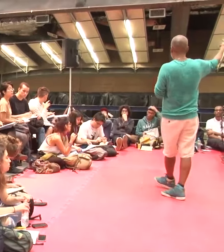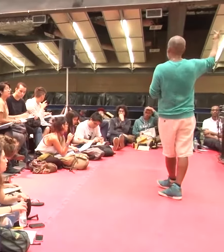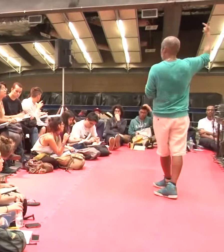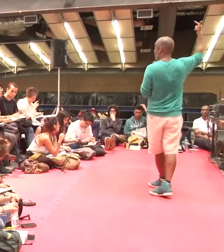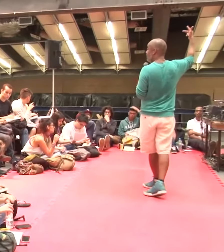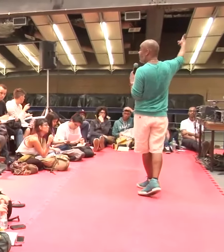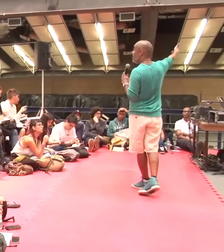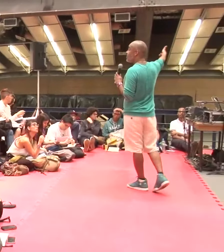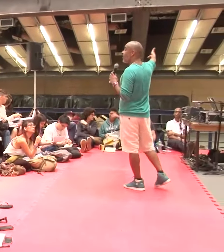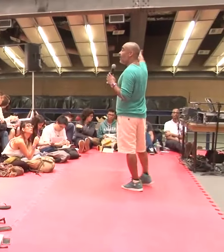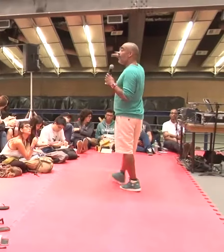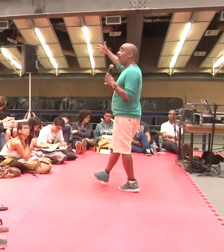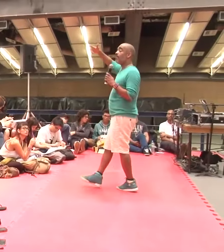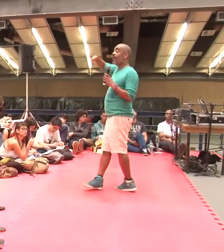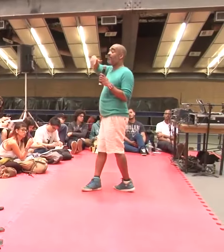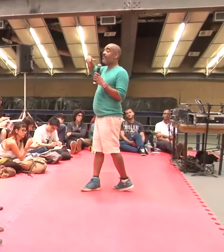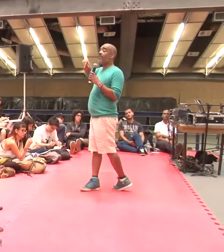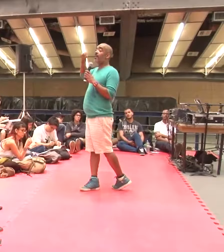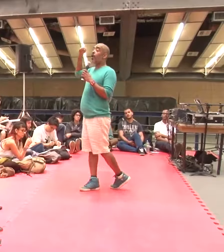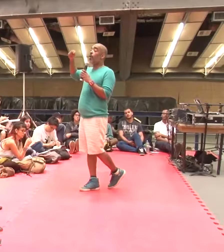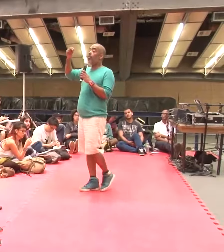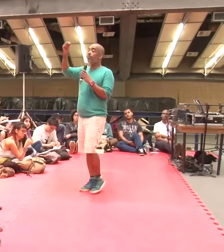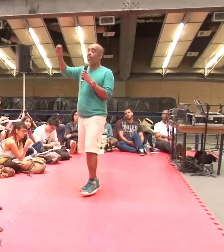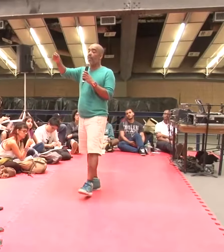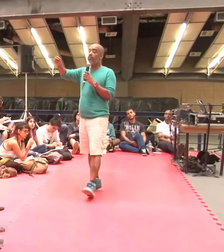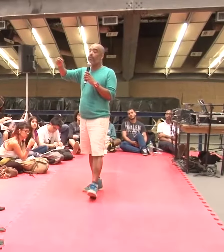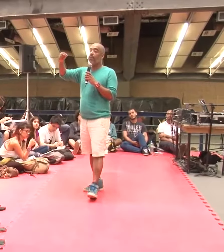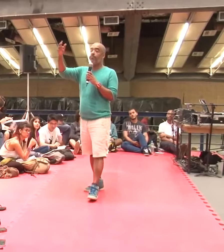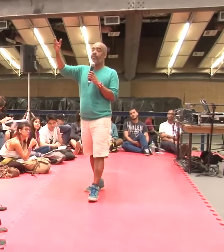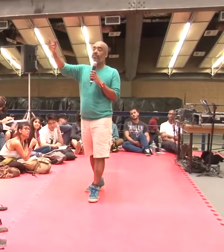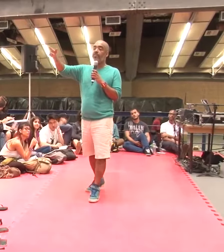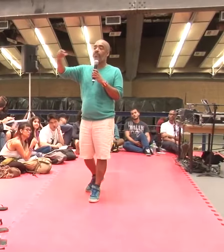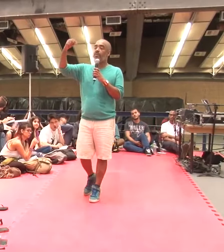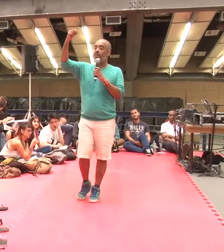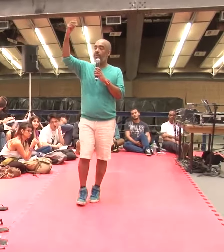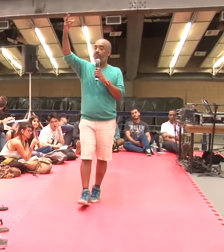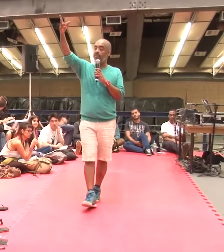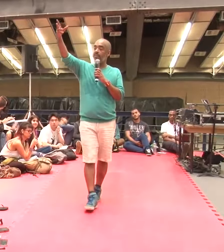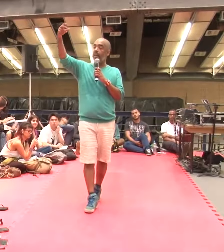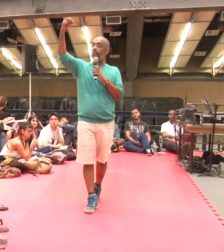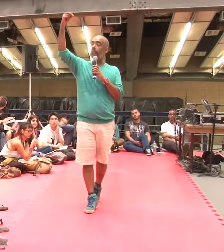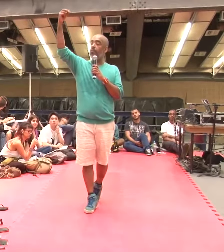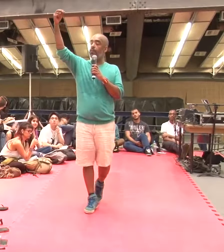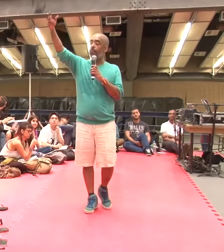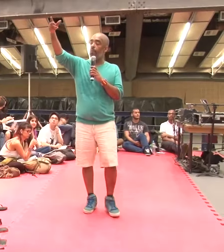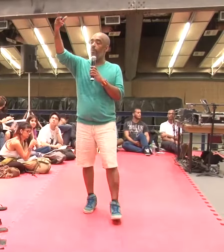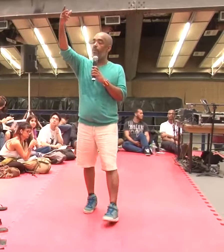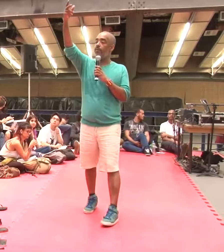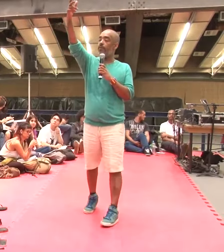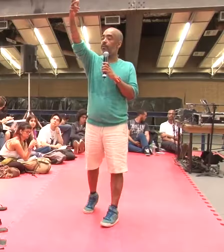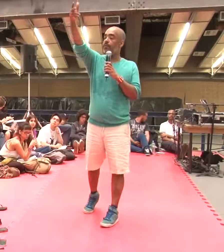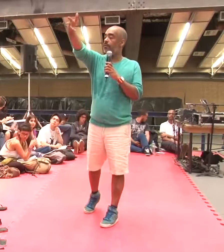econômica e política, ele passa a ser o genro pretendido e imaginado